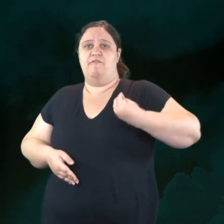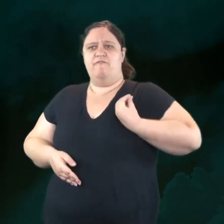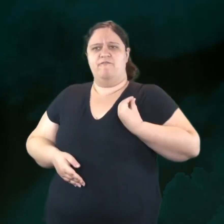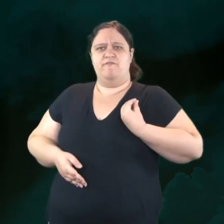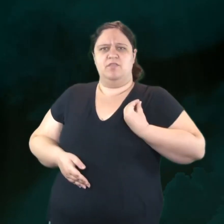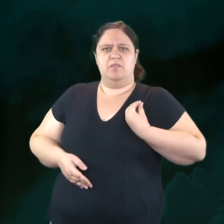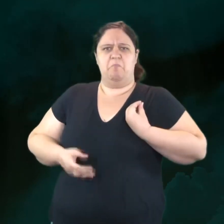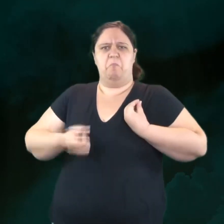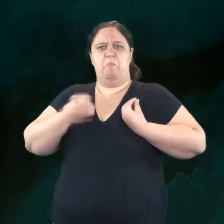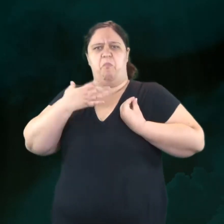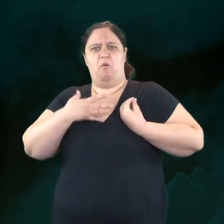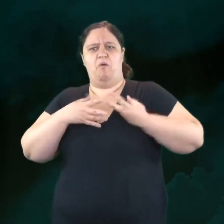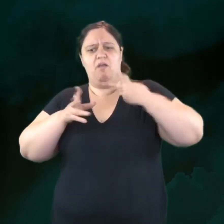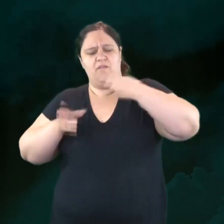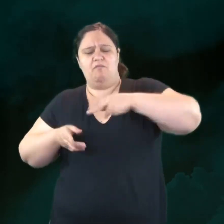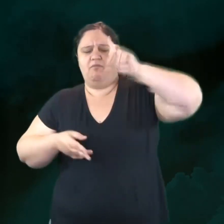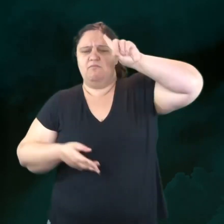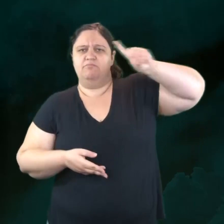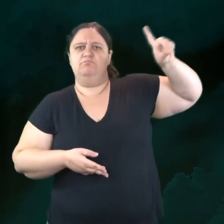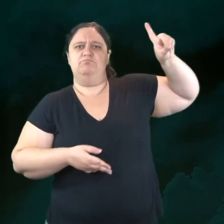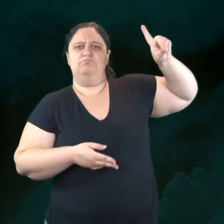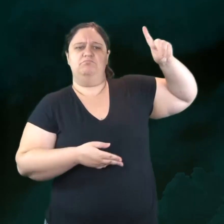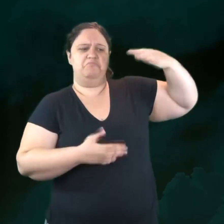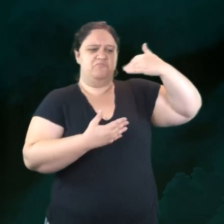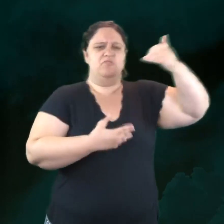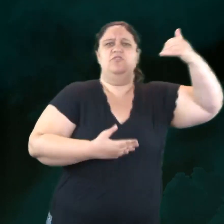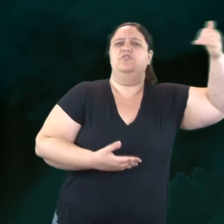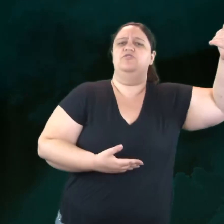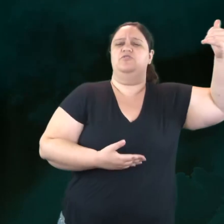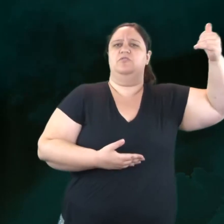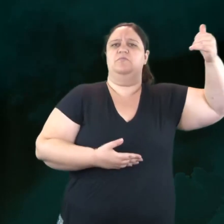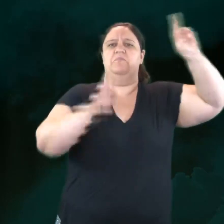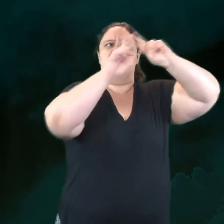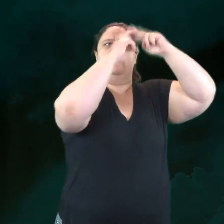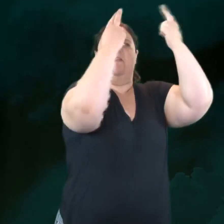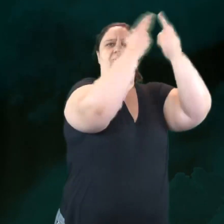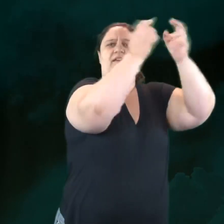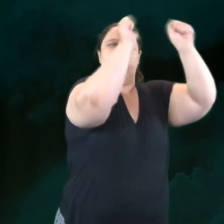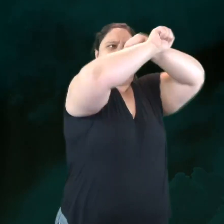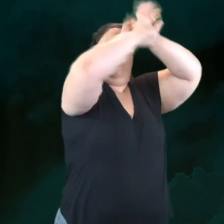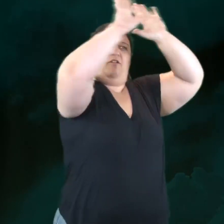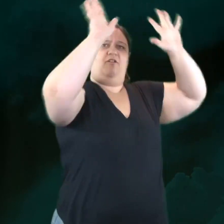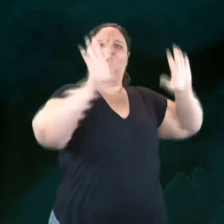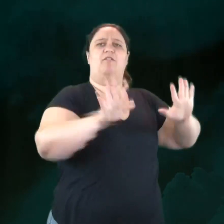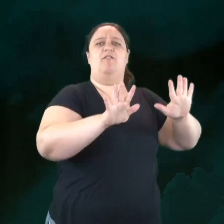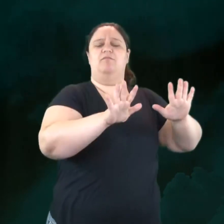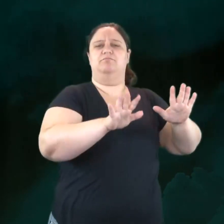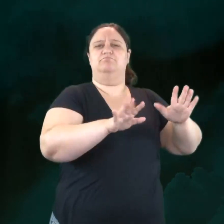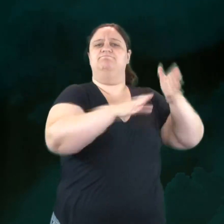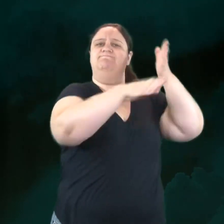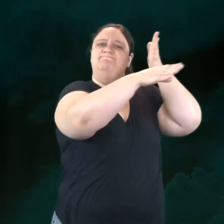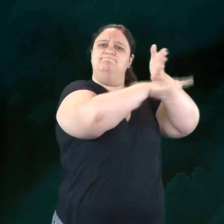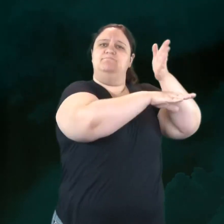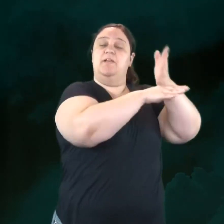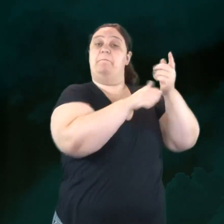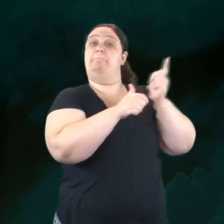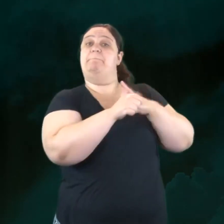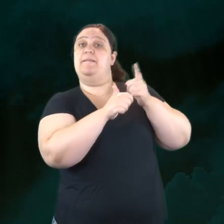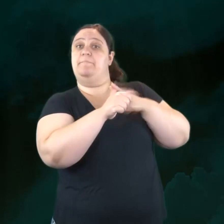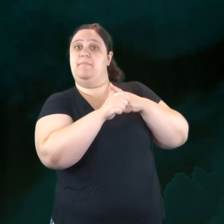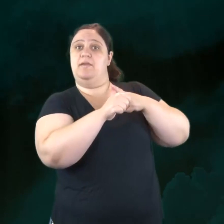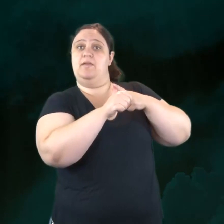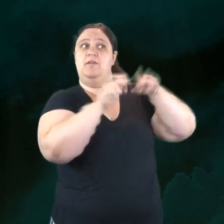de Deus que vos chama para o seu reino e glória. Irmãos, primeiro é o reino, primeiro